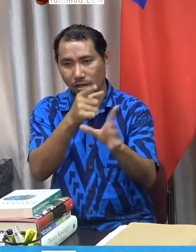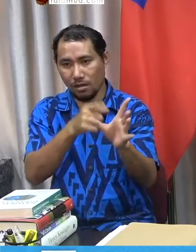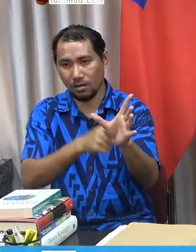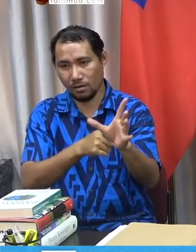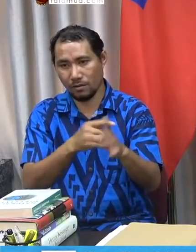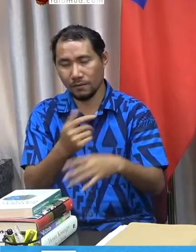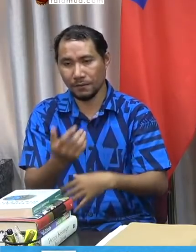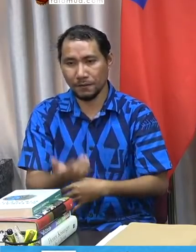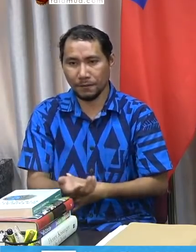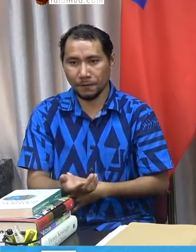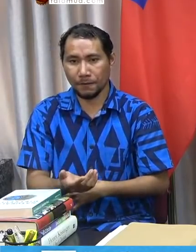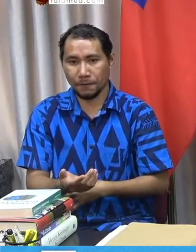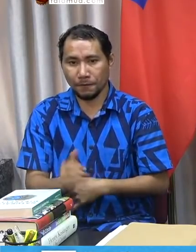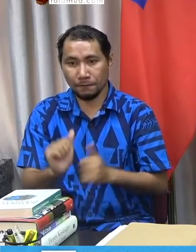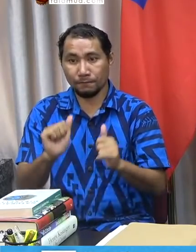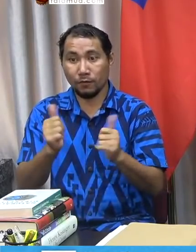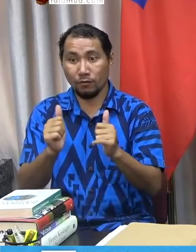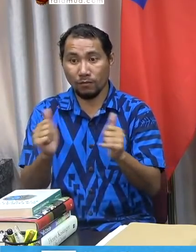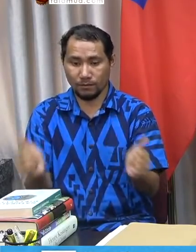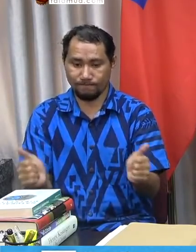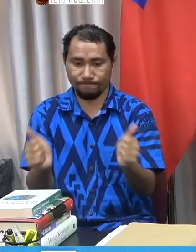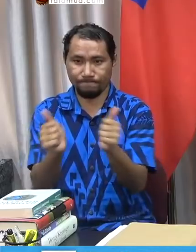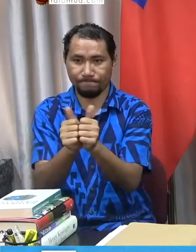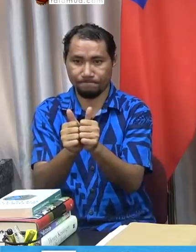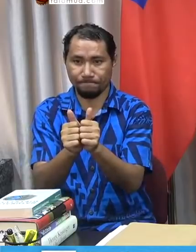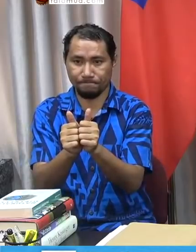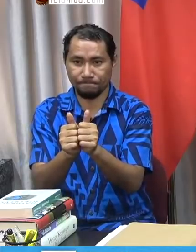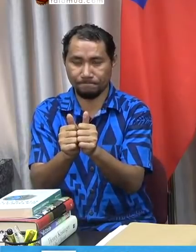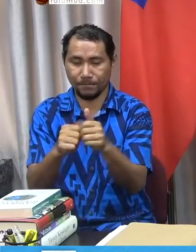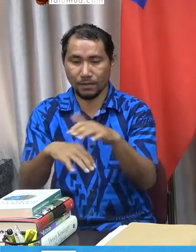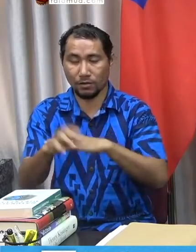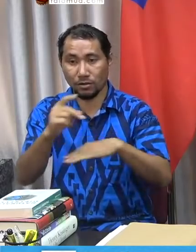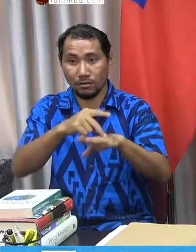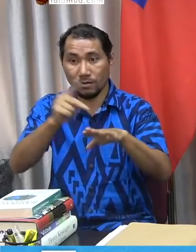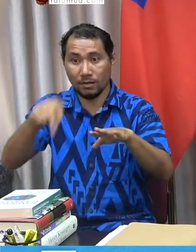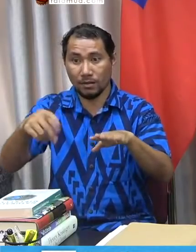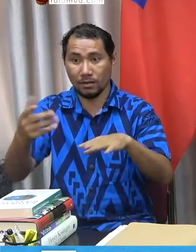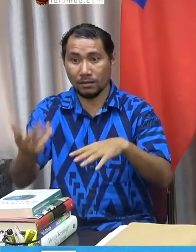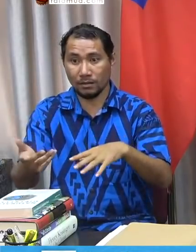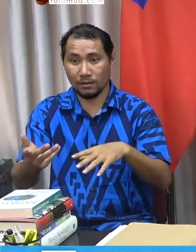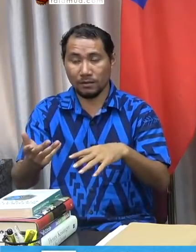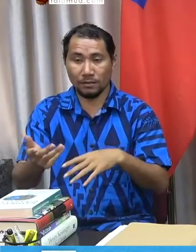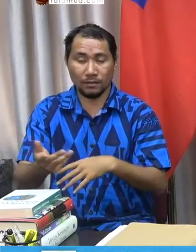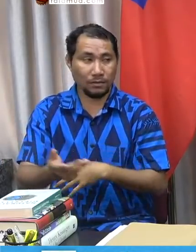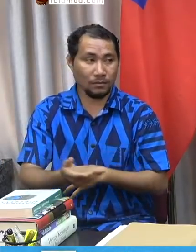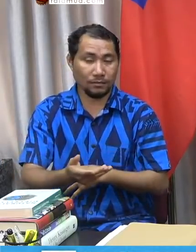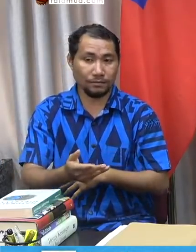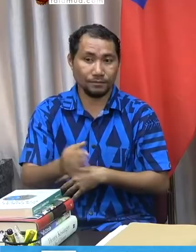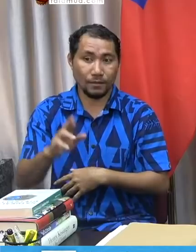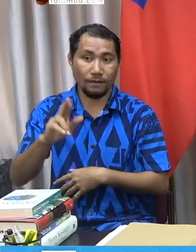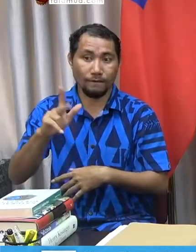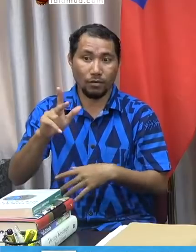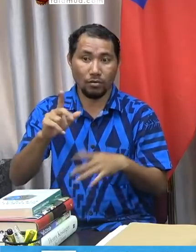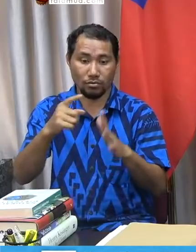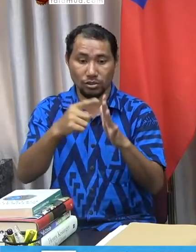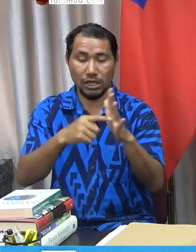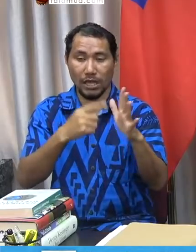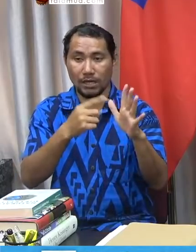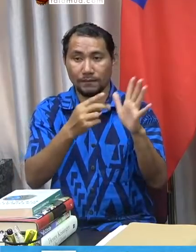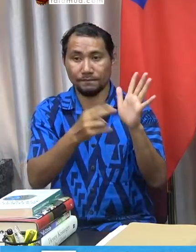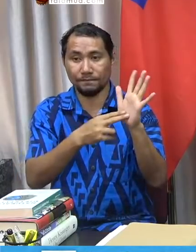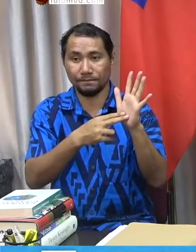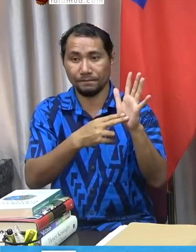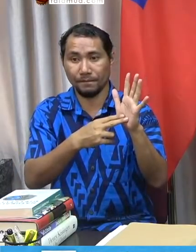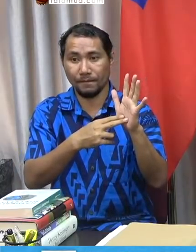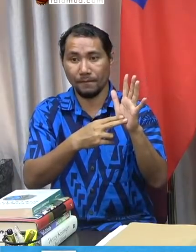Mai ua pasia e le kabineta i fuafuanga o whaatatia mai mo le masina o Januari.